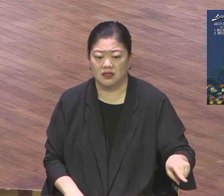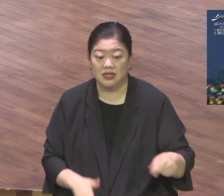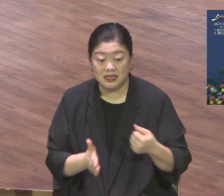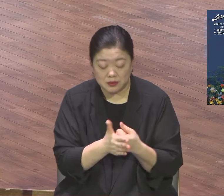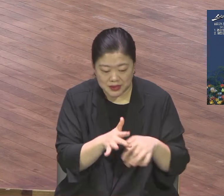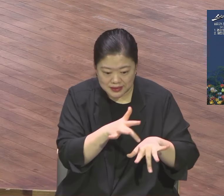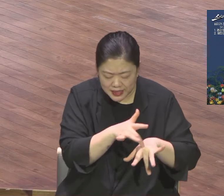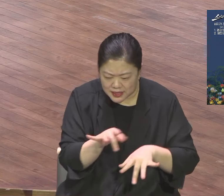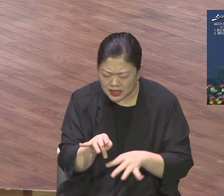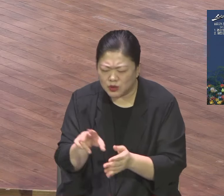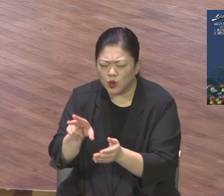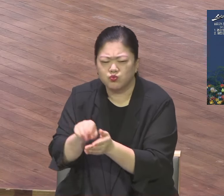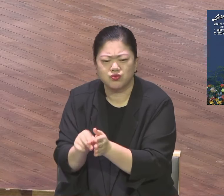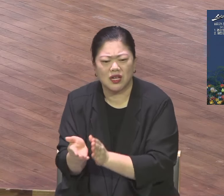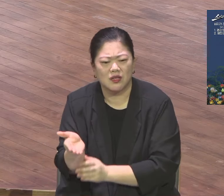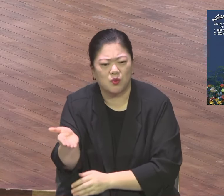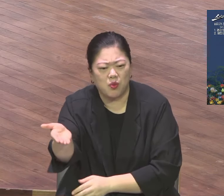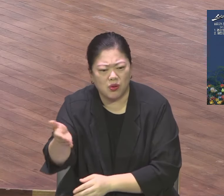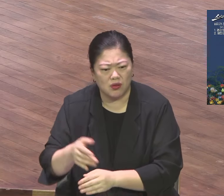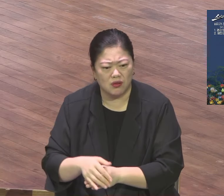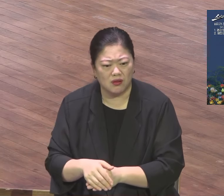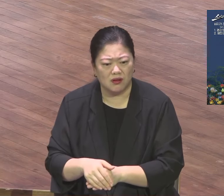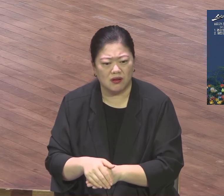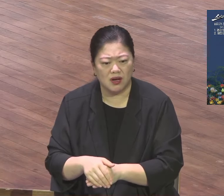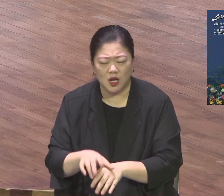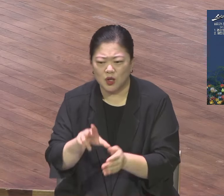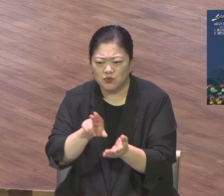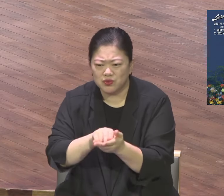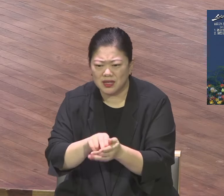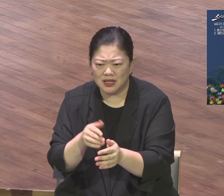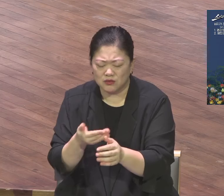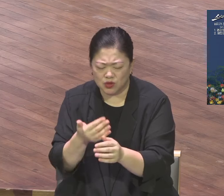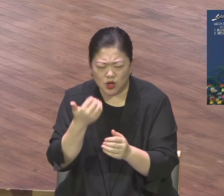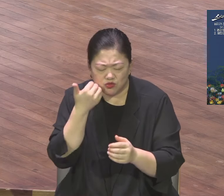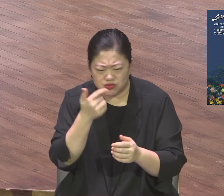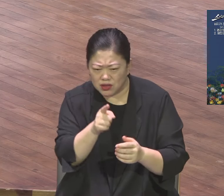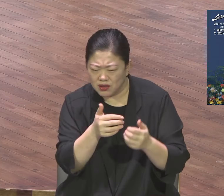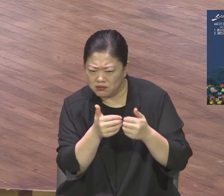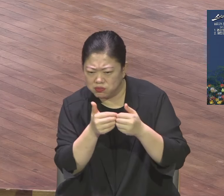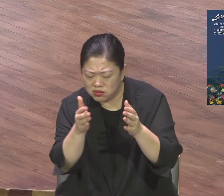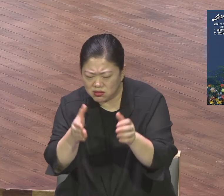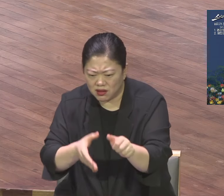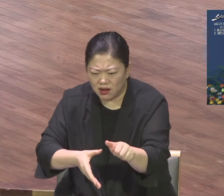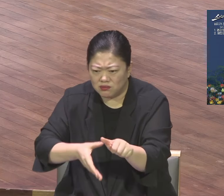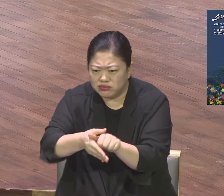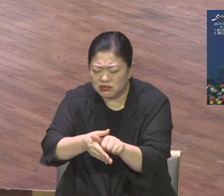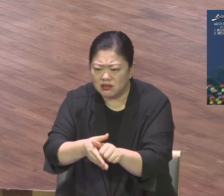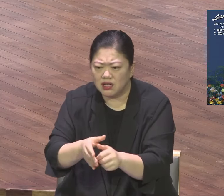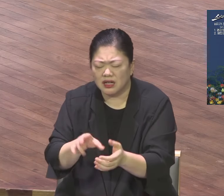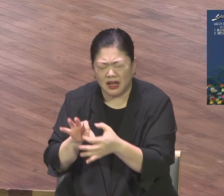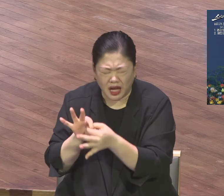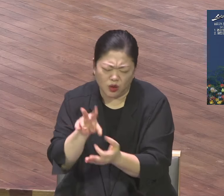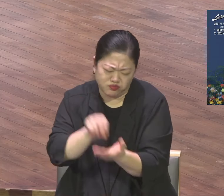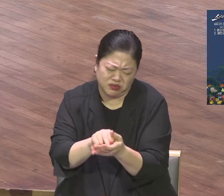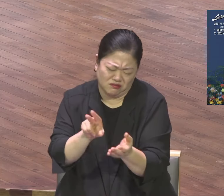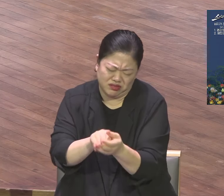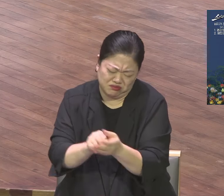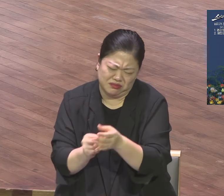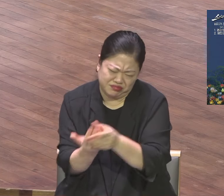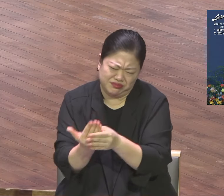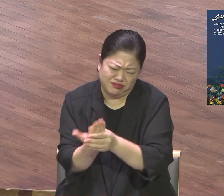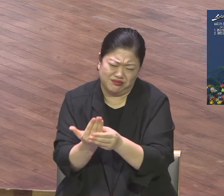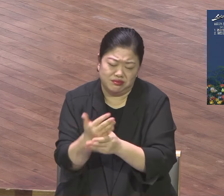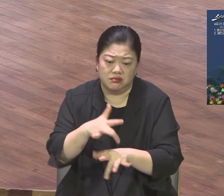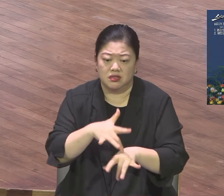핍박입니다. 환난과 핍박. 이거 뭐 초대교회 때부터 그렇지요. 환난과 핍박을 주지요. 사도행전 4장에